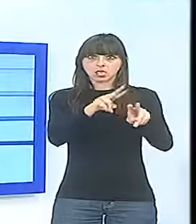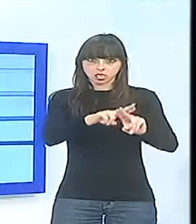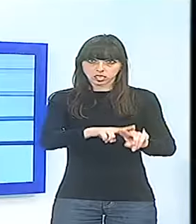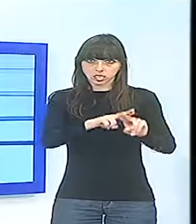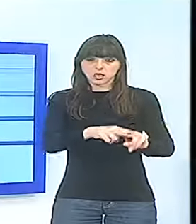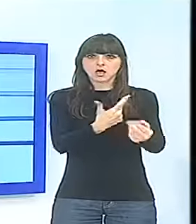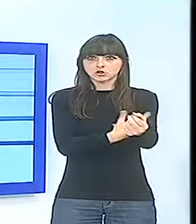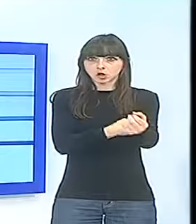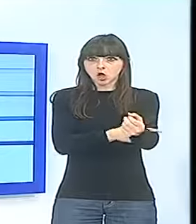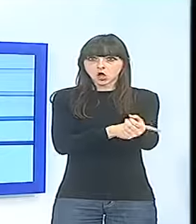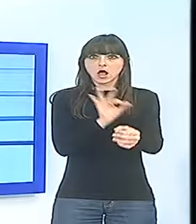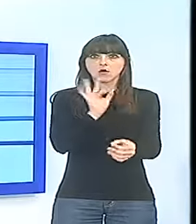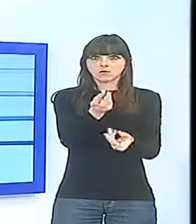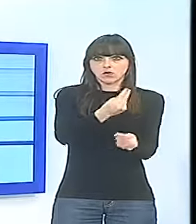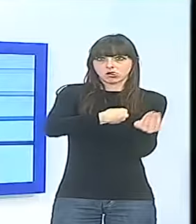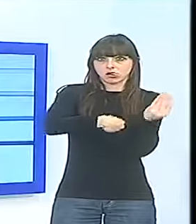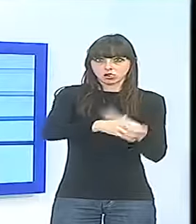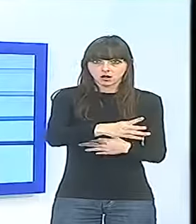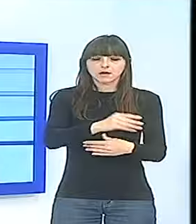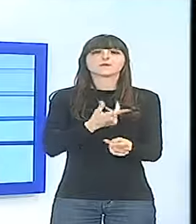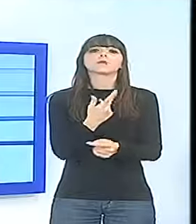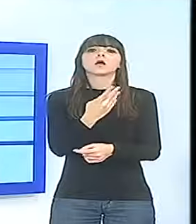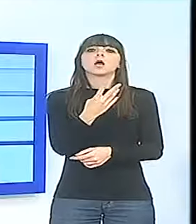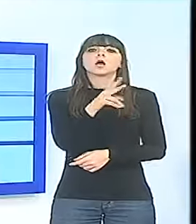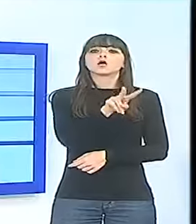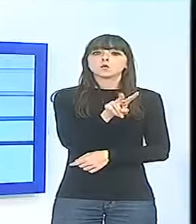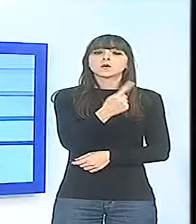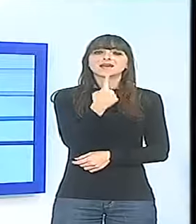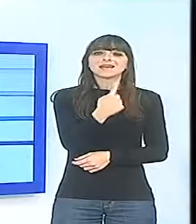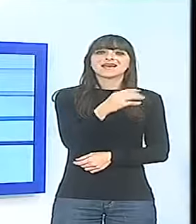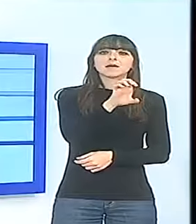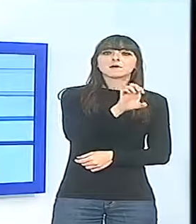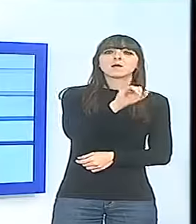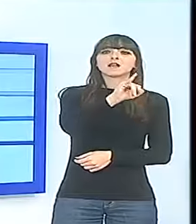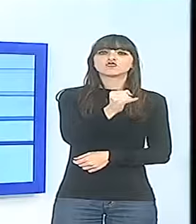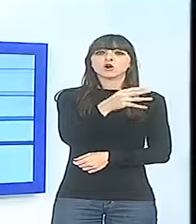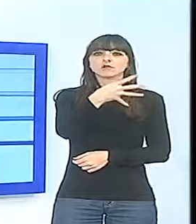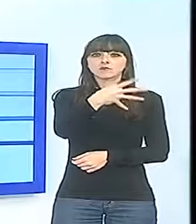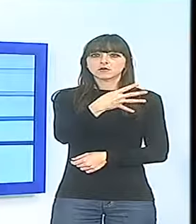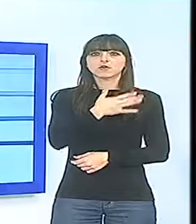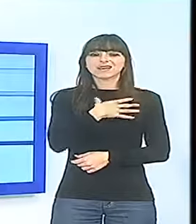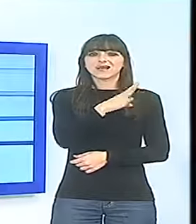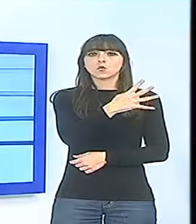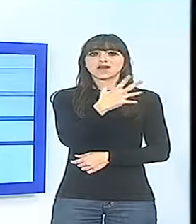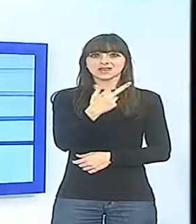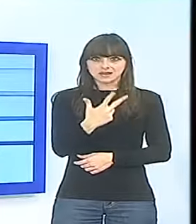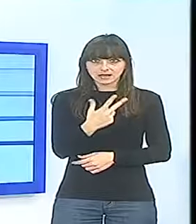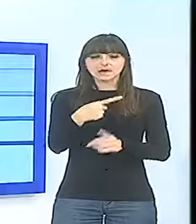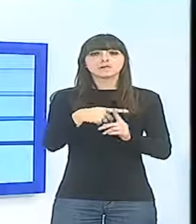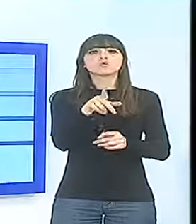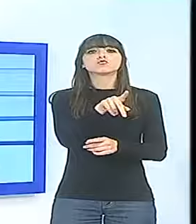sostanze stupefacenti ai fini di spaccio. Si tratta di Emmanuel Joseph Maggiali, 43 anni, e